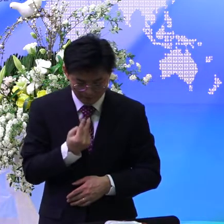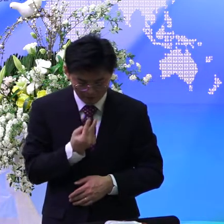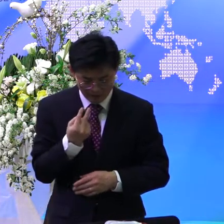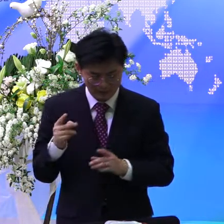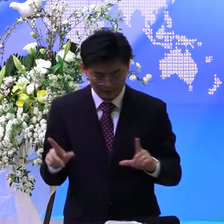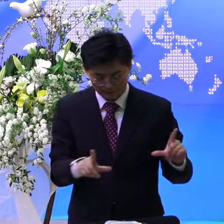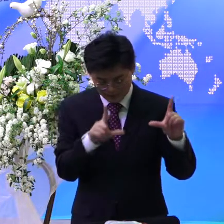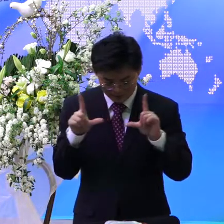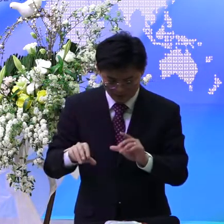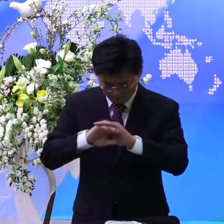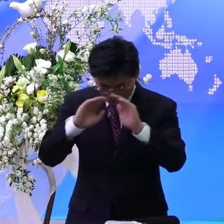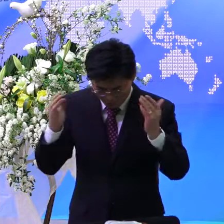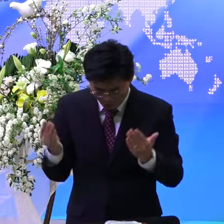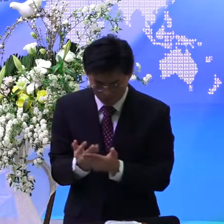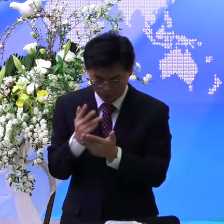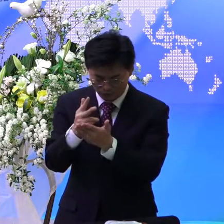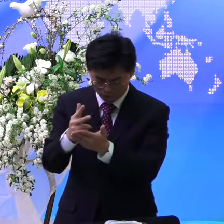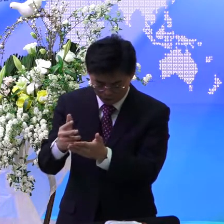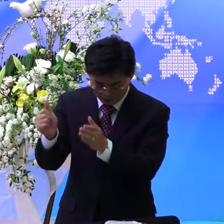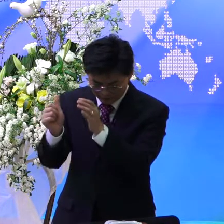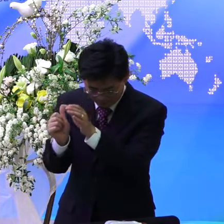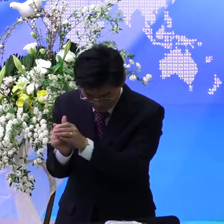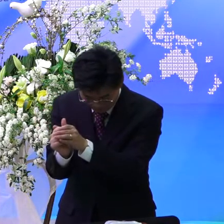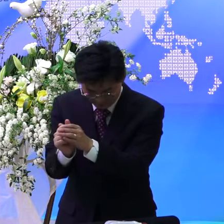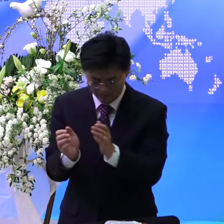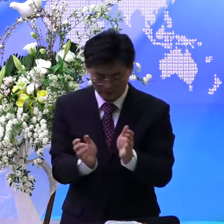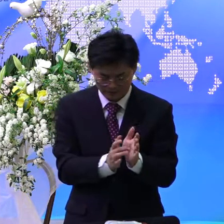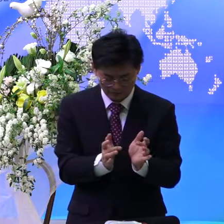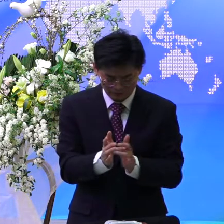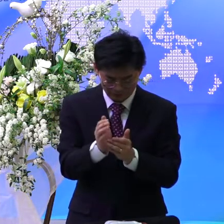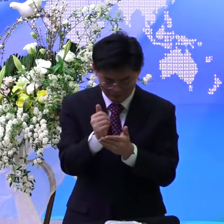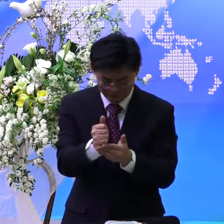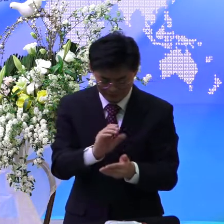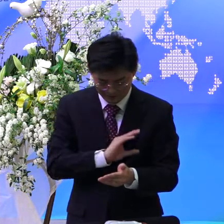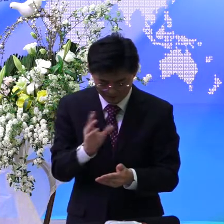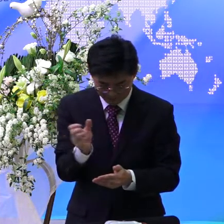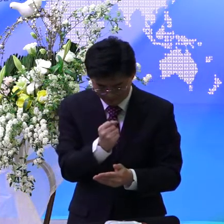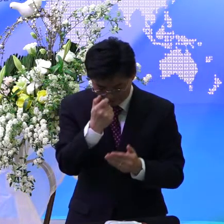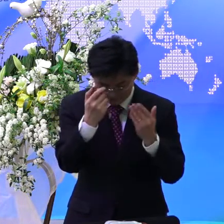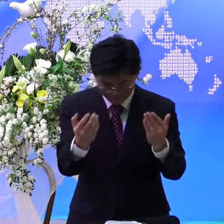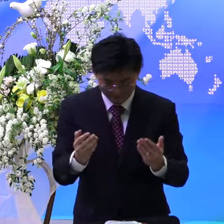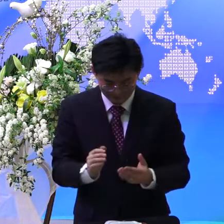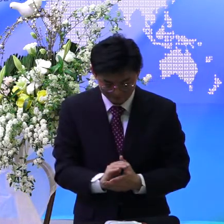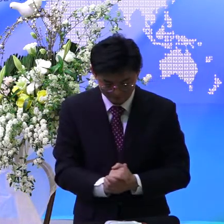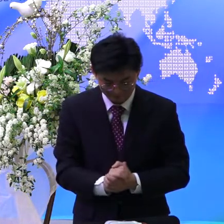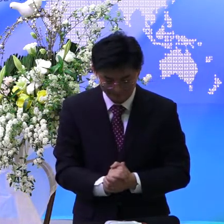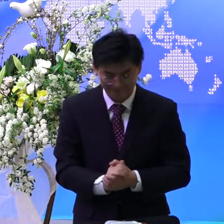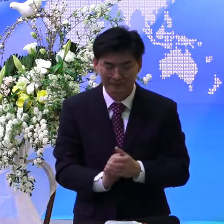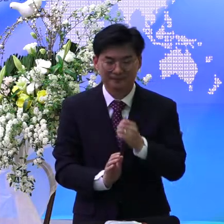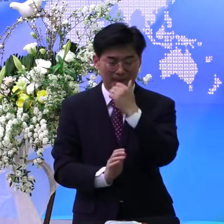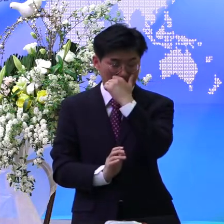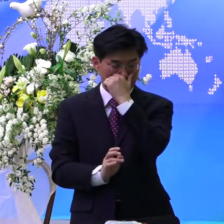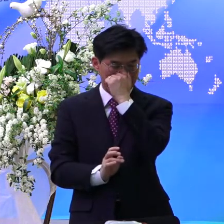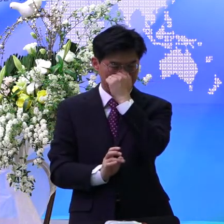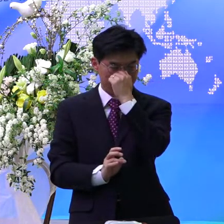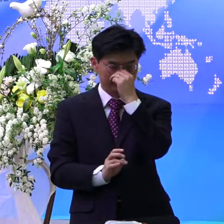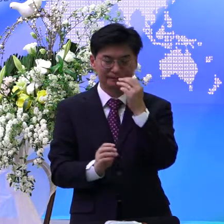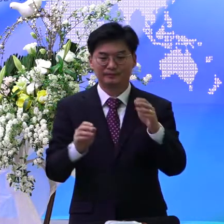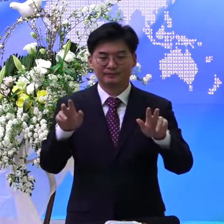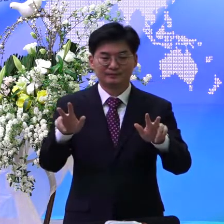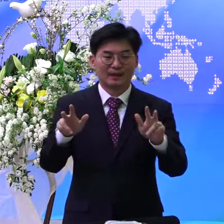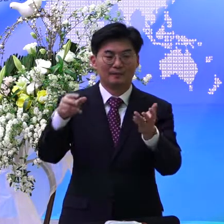삶을 온전히 주님께 맡기며 예수님의 이름으로 기도합니다. 아멘. 이제 다 같이